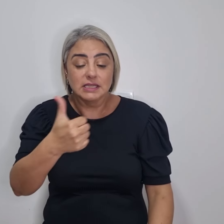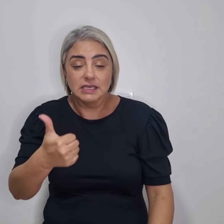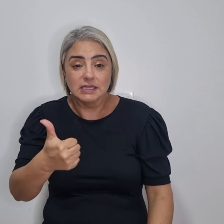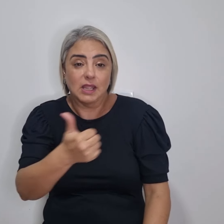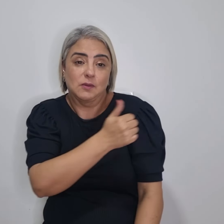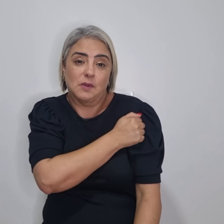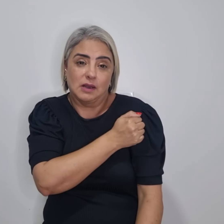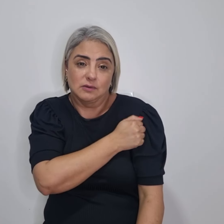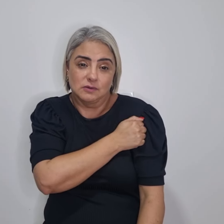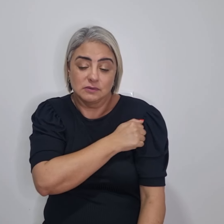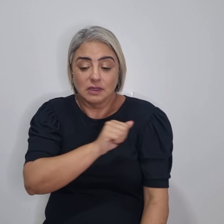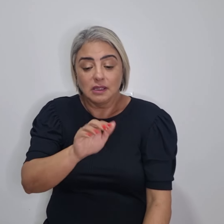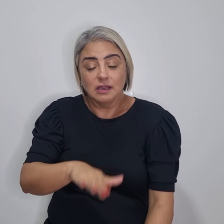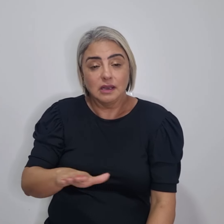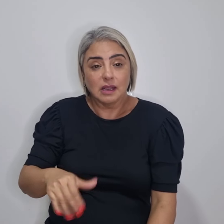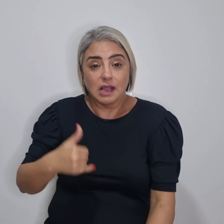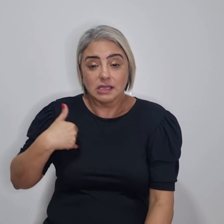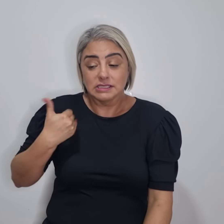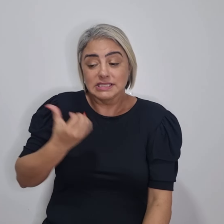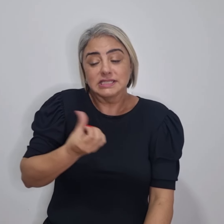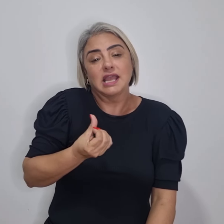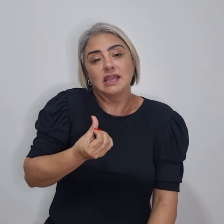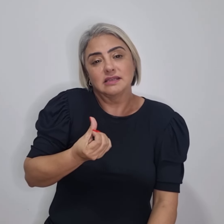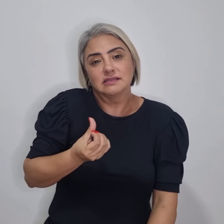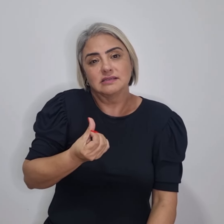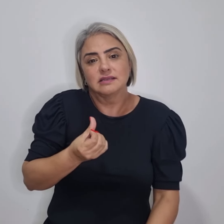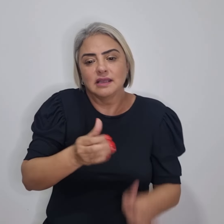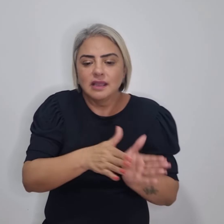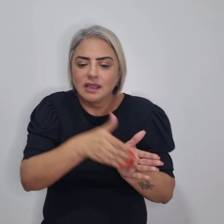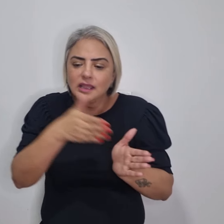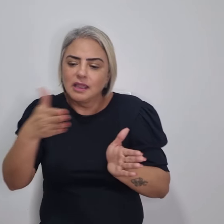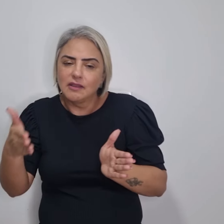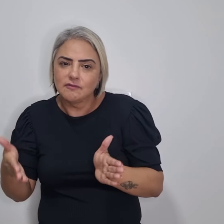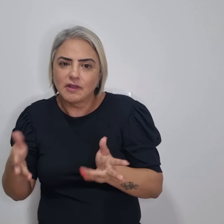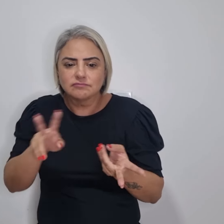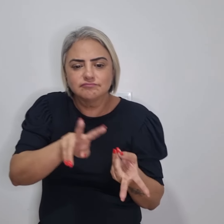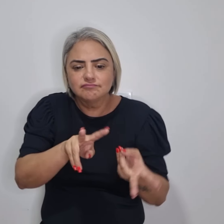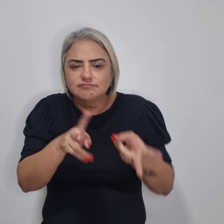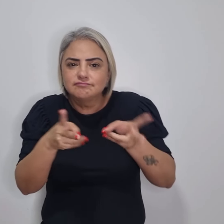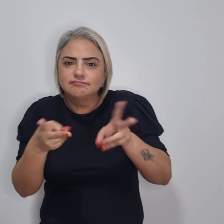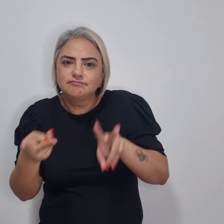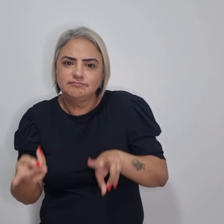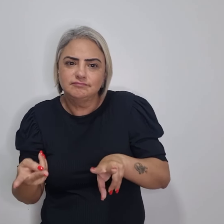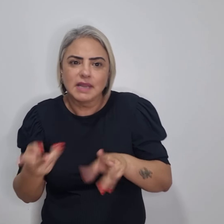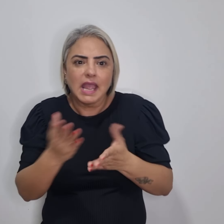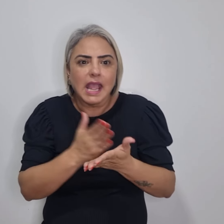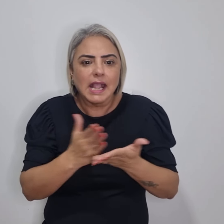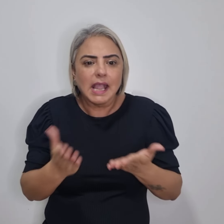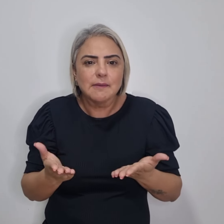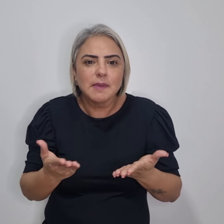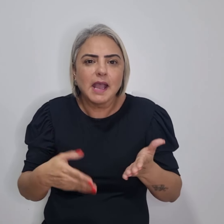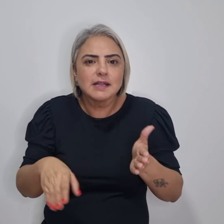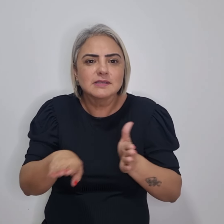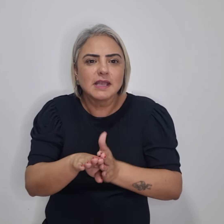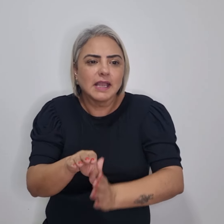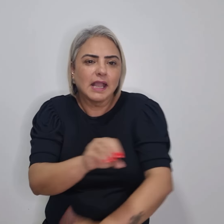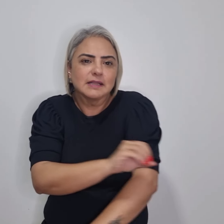São crianças de 6 anos em fase de transição. Acabaram de chegar da educação infantil.